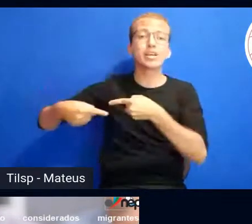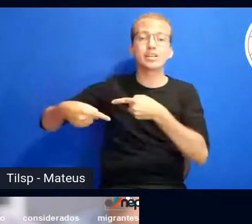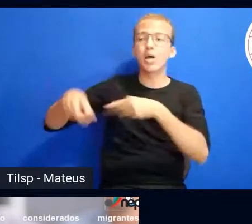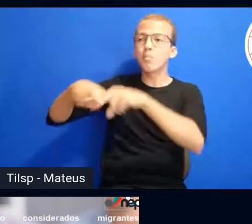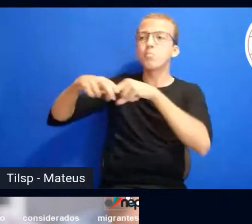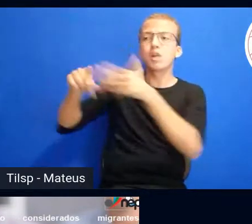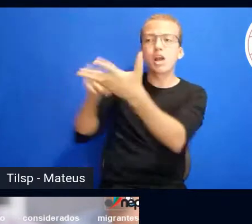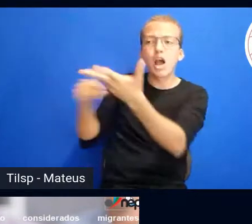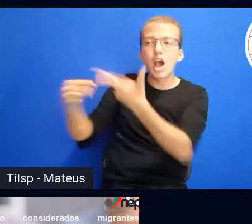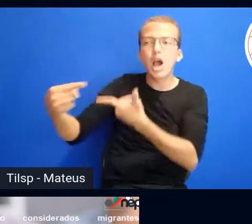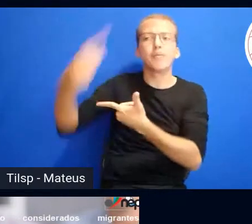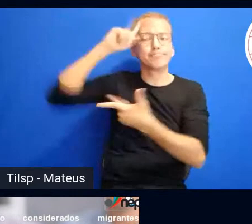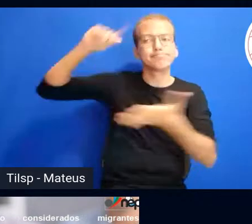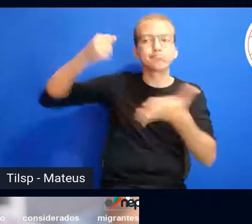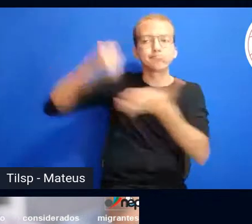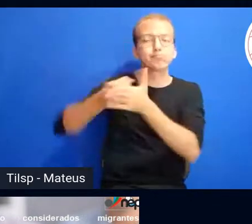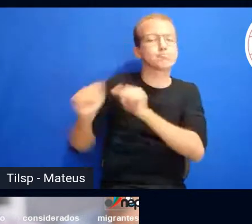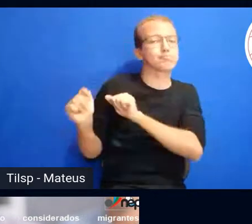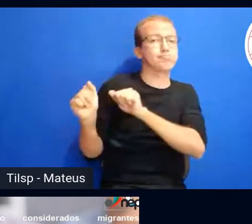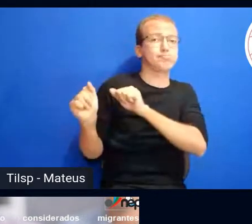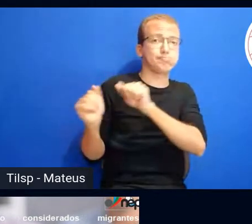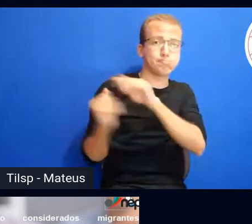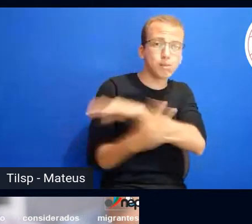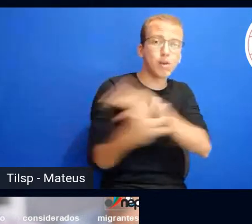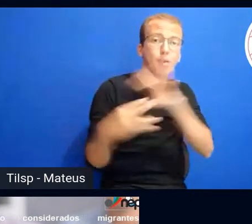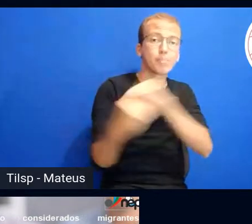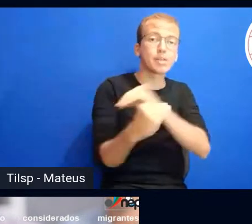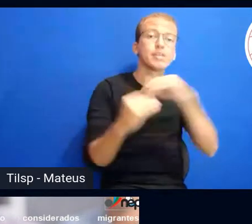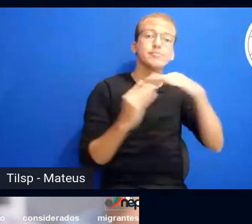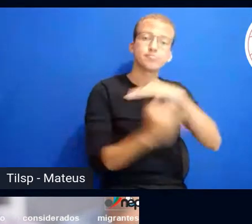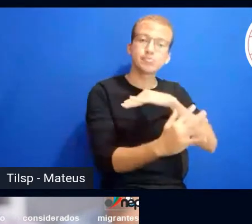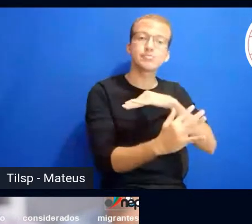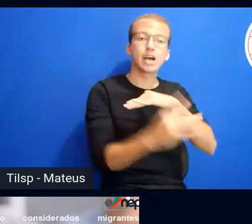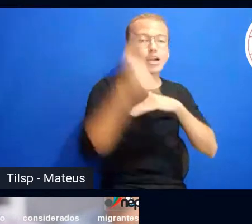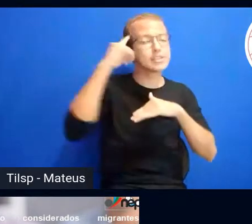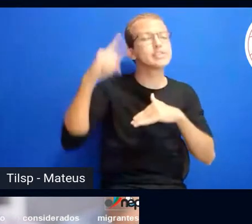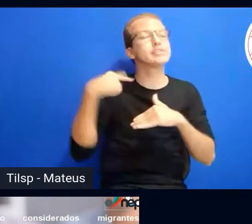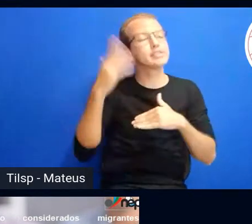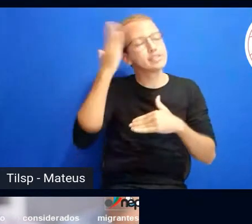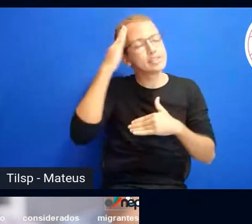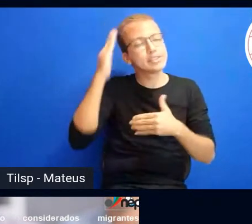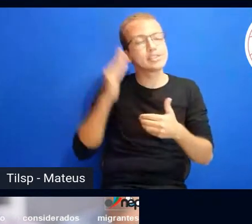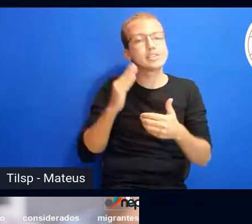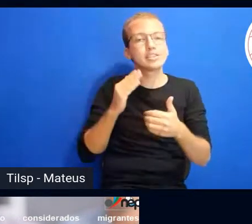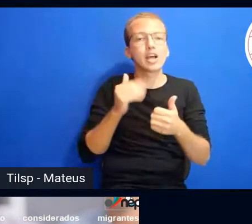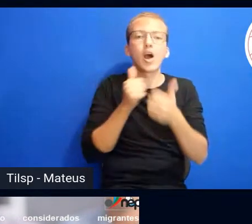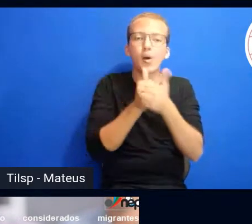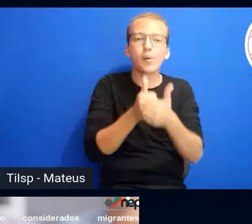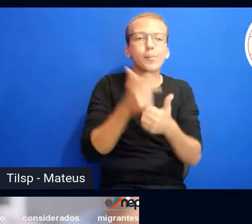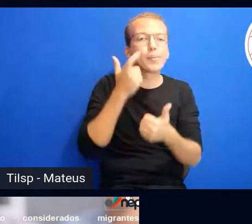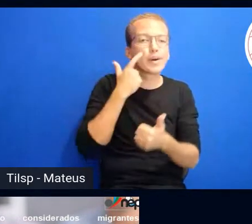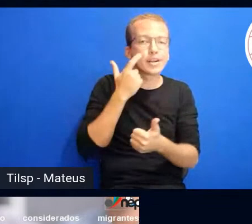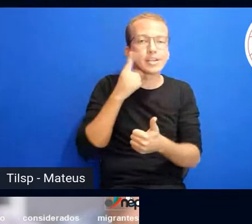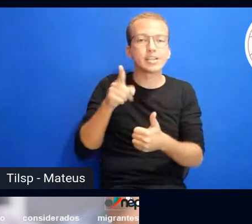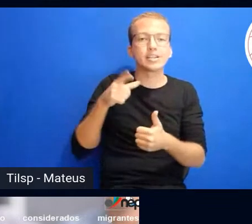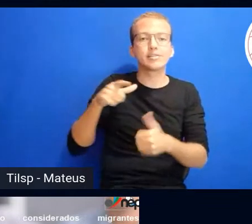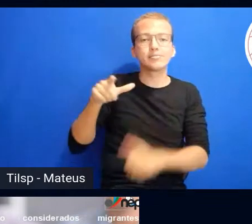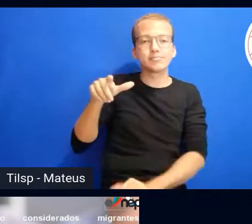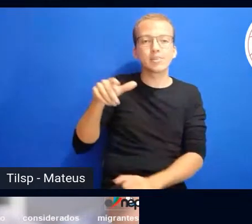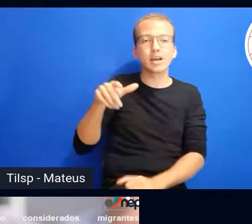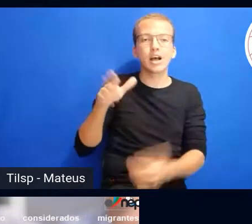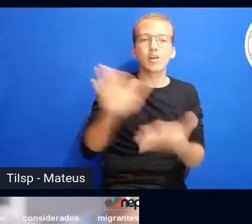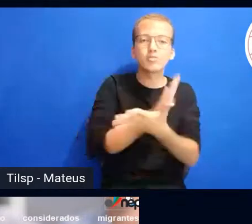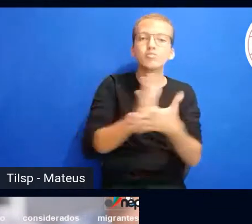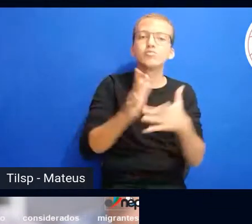país, como sabemos, né, e como acompanhamos, eh, tirando a guerra, né, se se considerarmos apenas a guerra